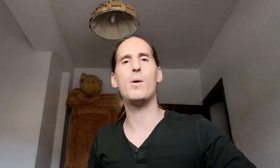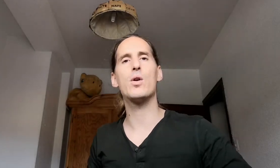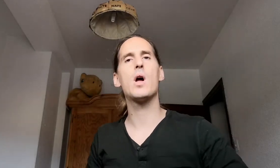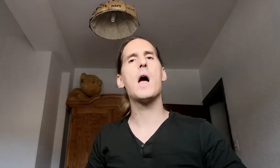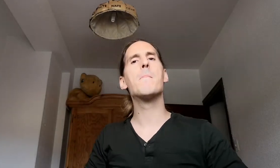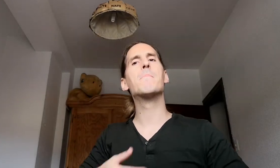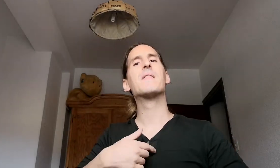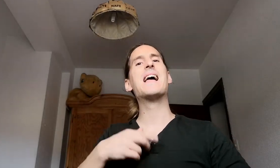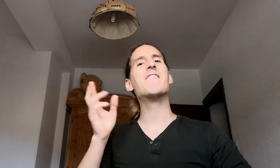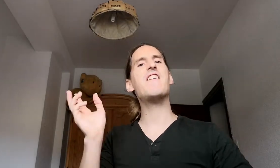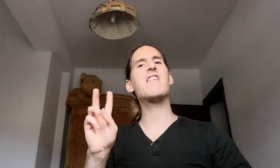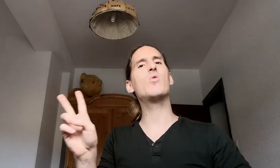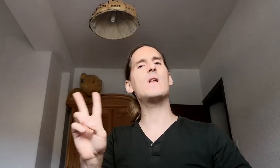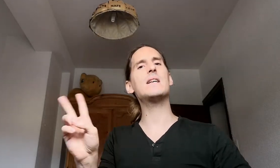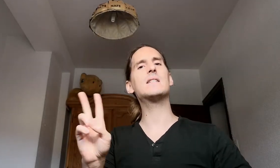Vapor. Verduras.